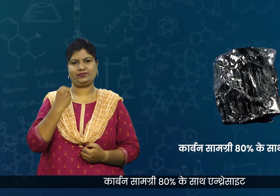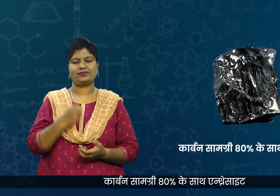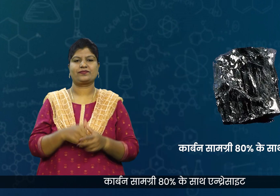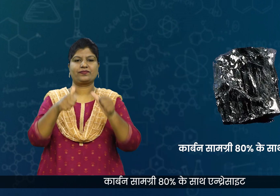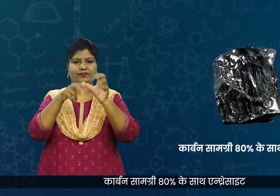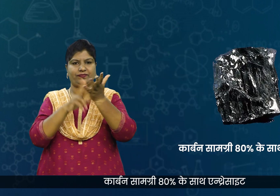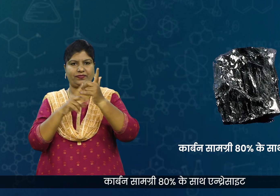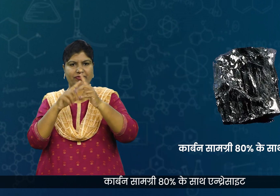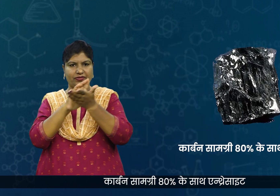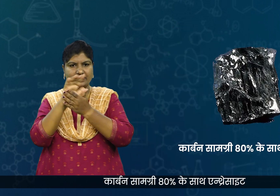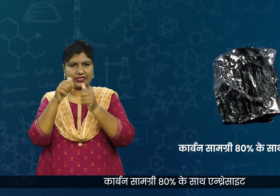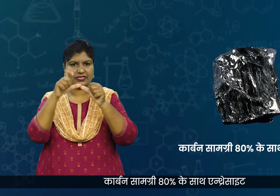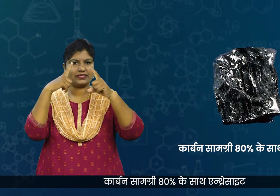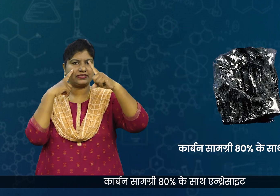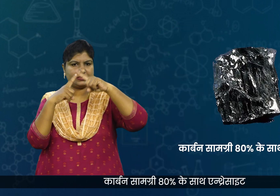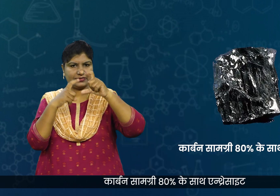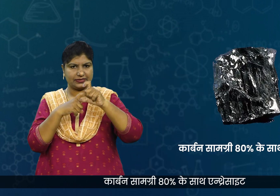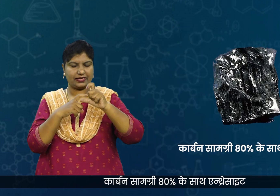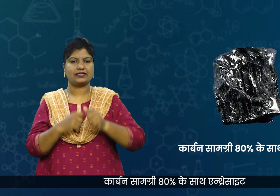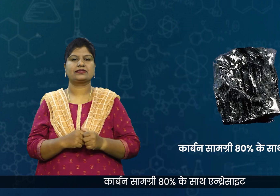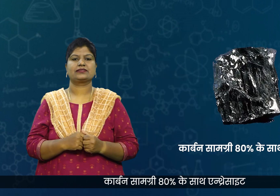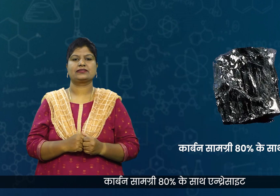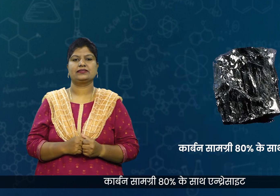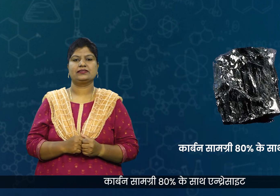एंथ्रेसाइट, जिसमें कार्बन की मात्रा 80% होती है।